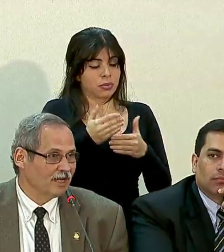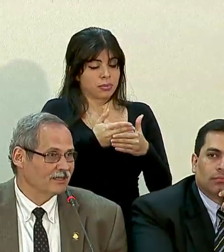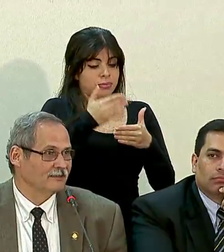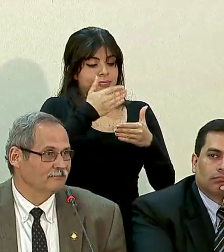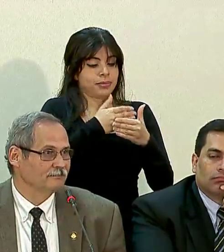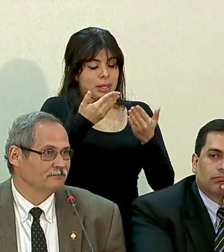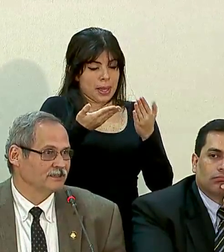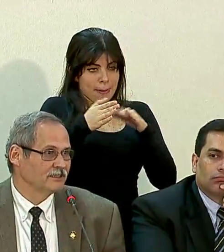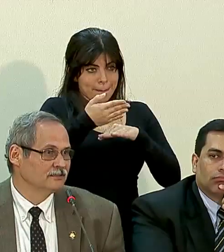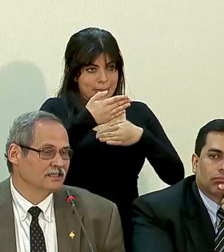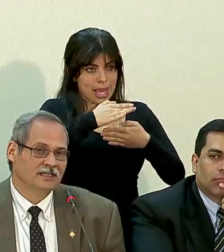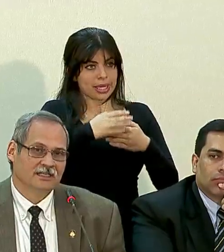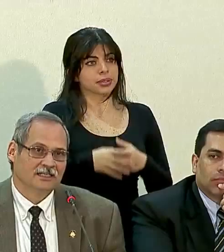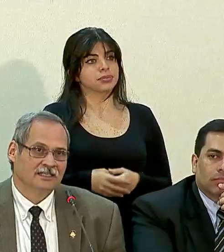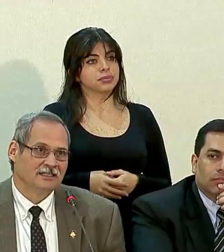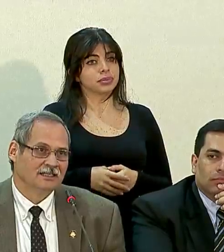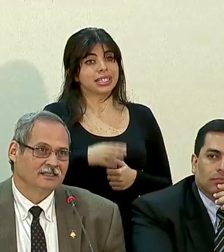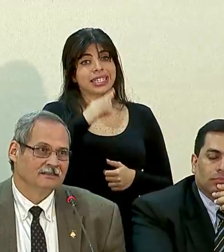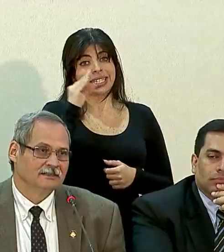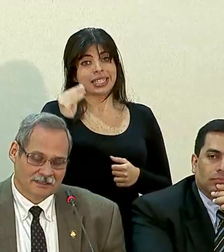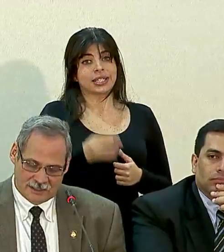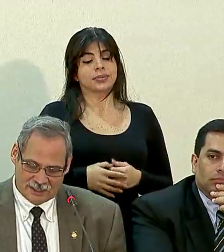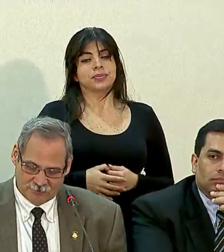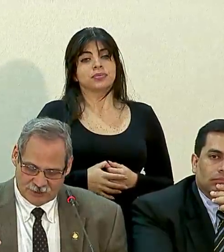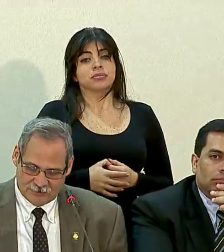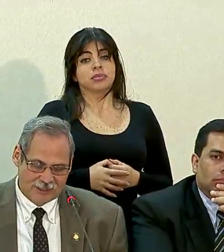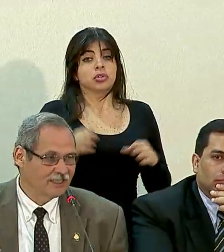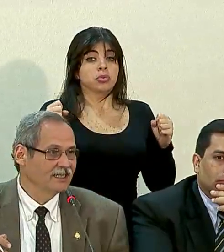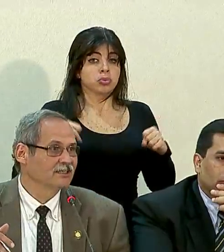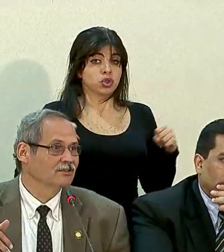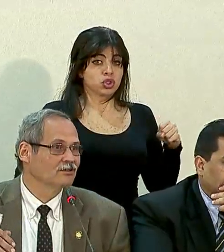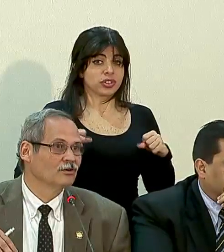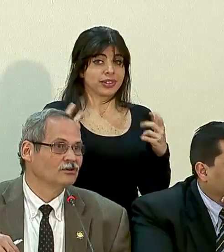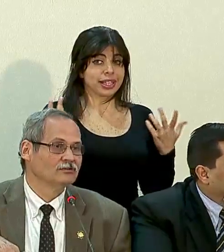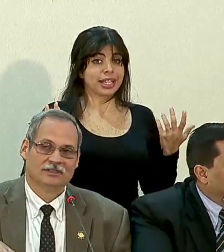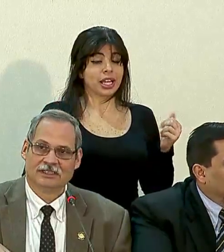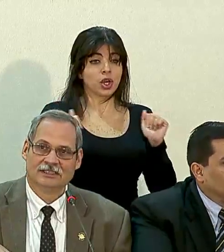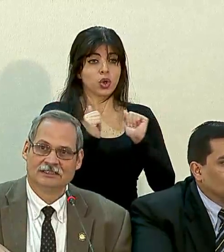al empaque, ¿verdad? Y es posible que